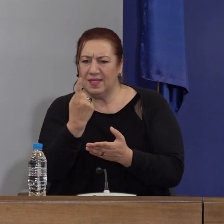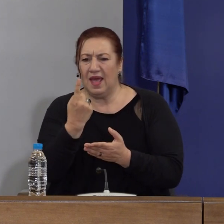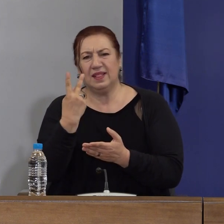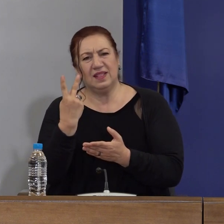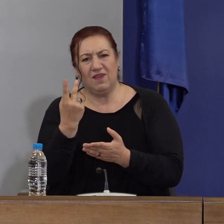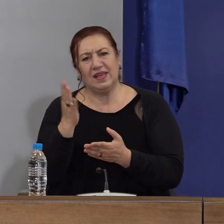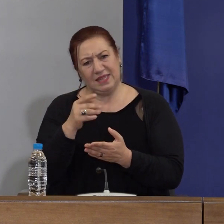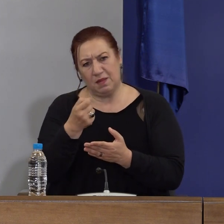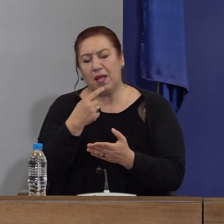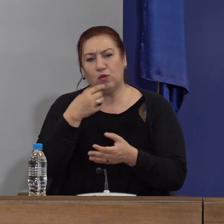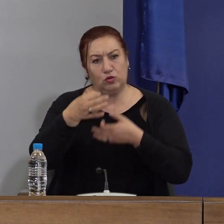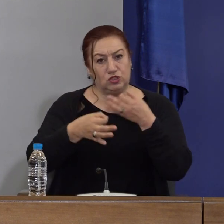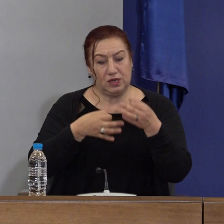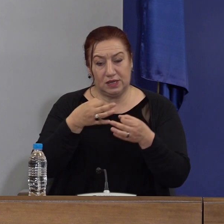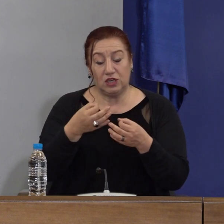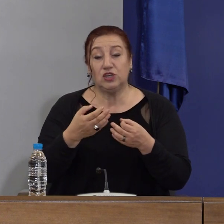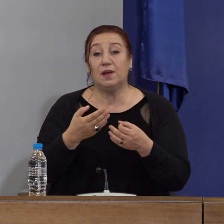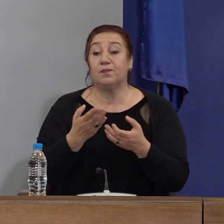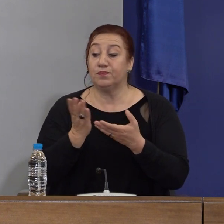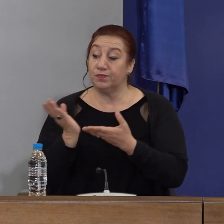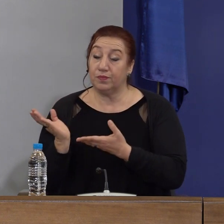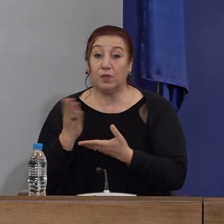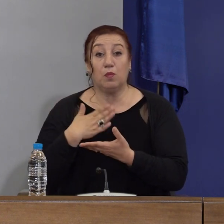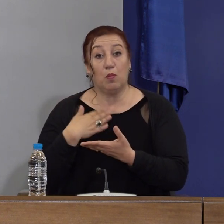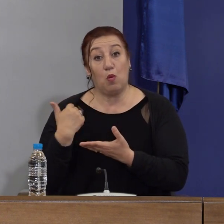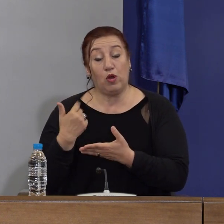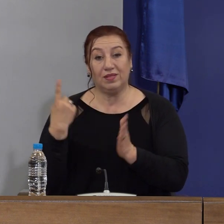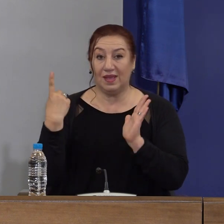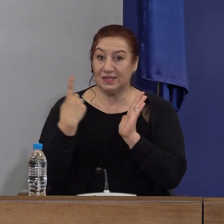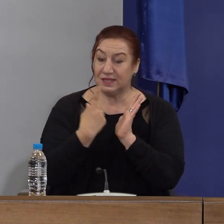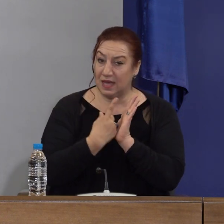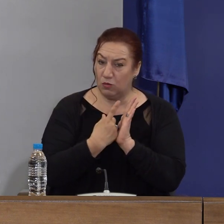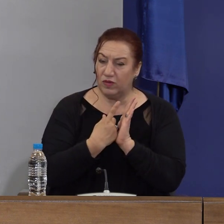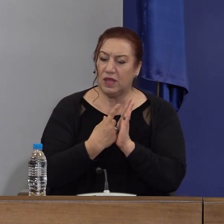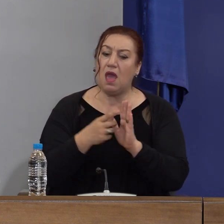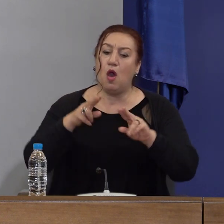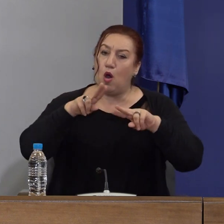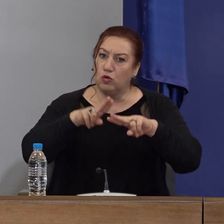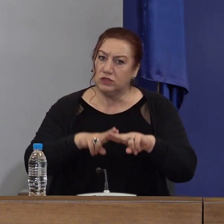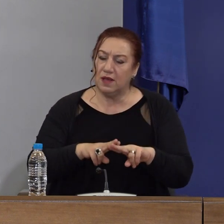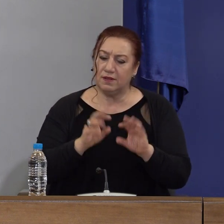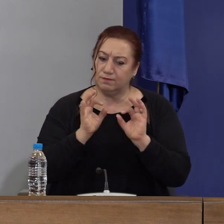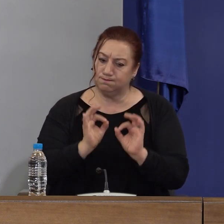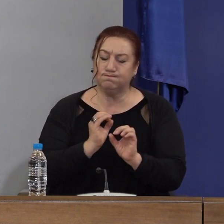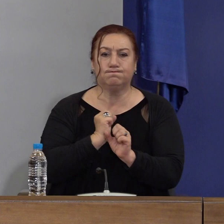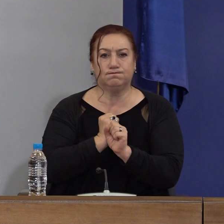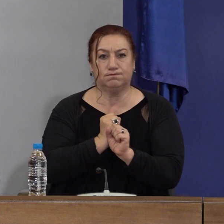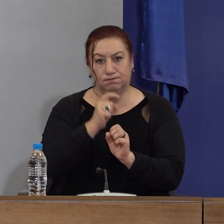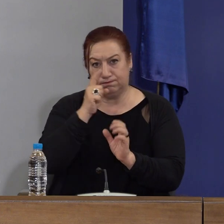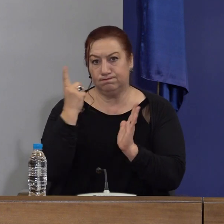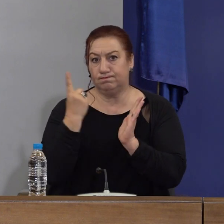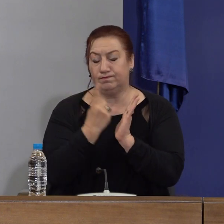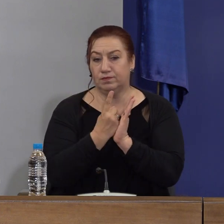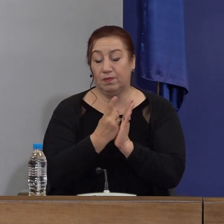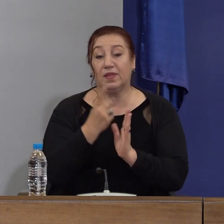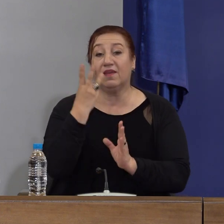след маличко. Моите заповеди остават да действат, а те са в три